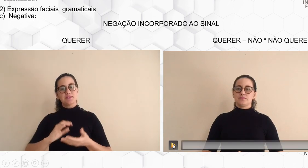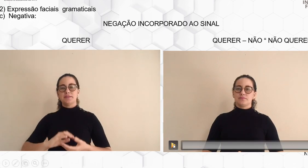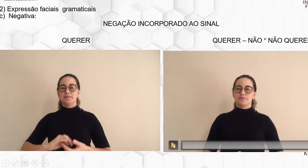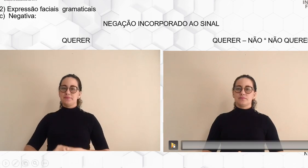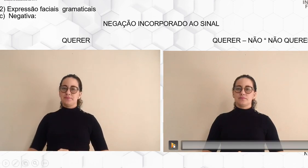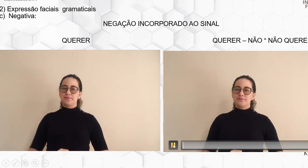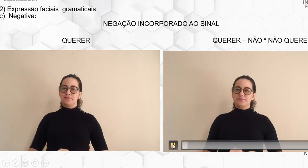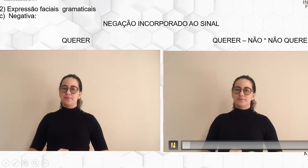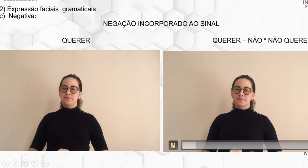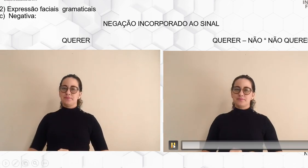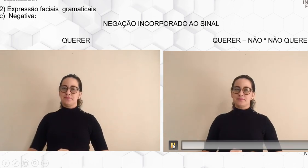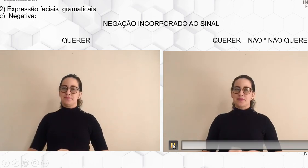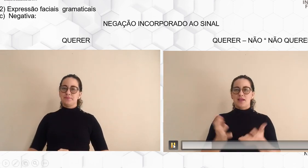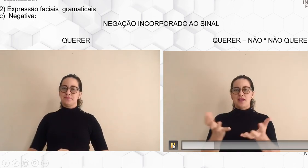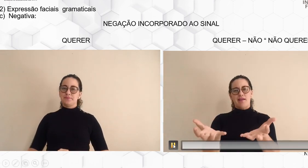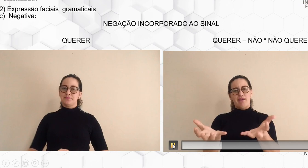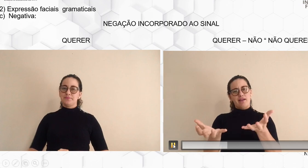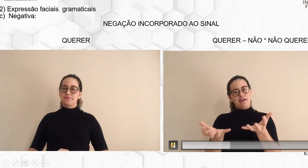quero,